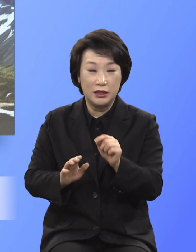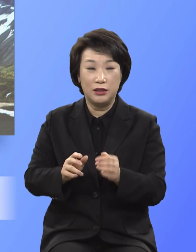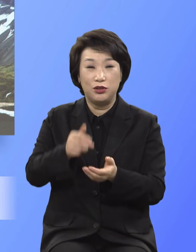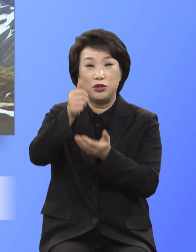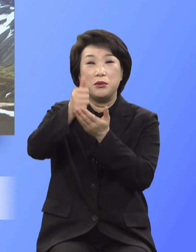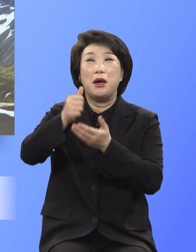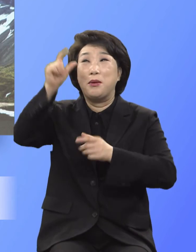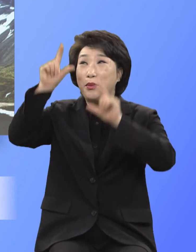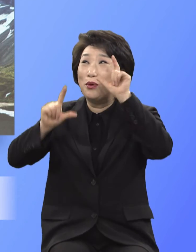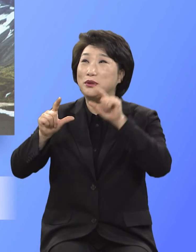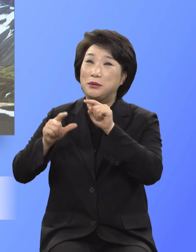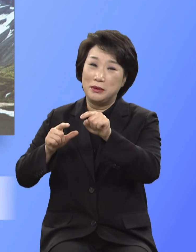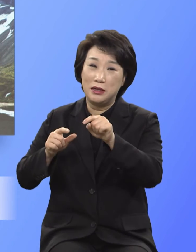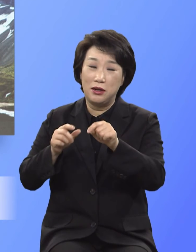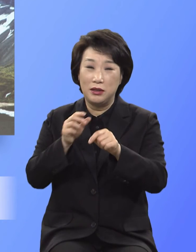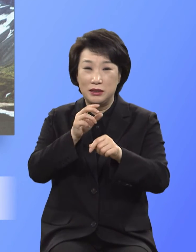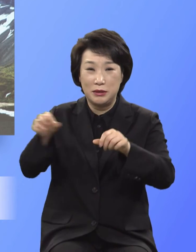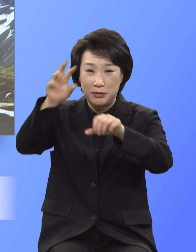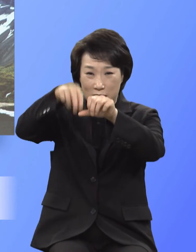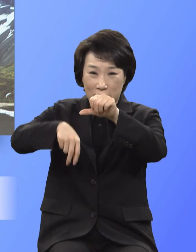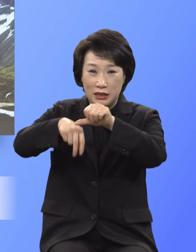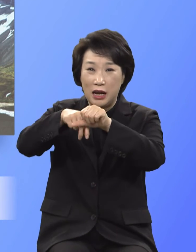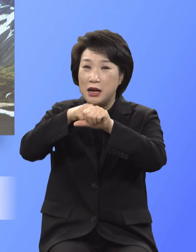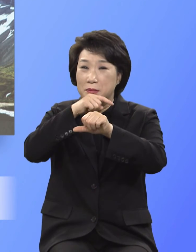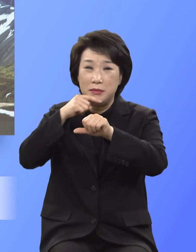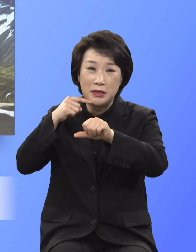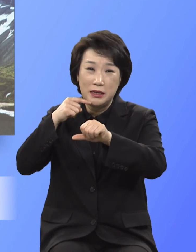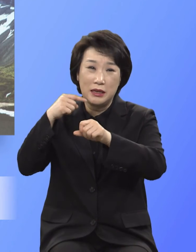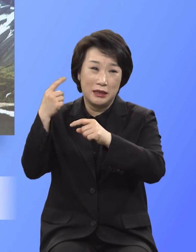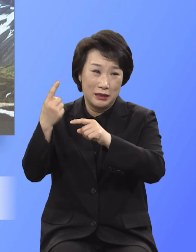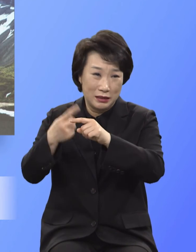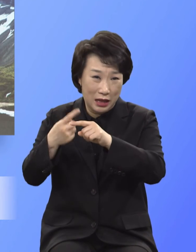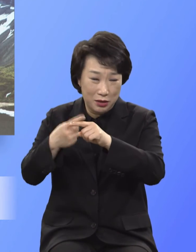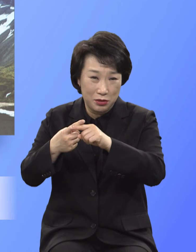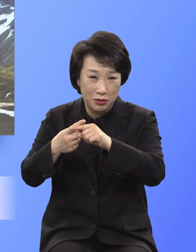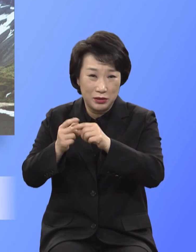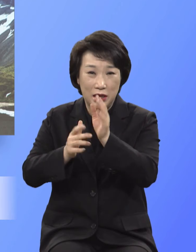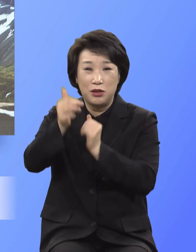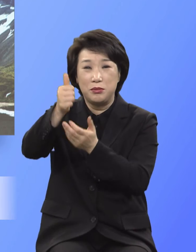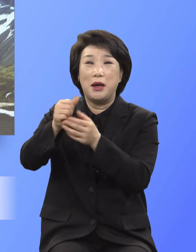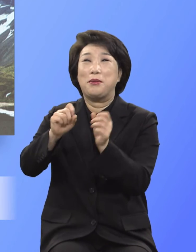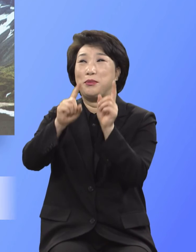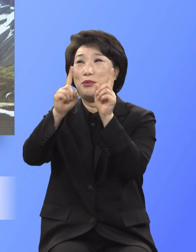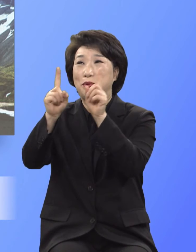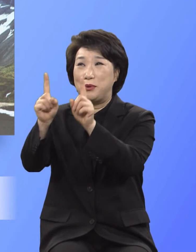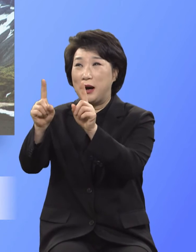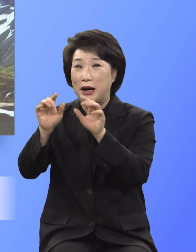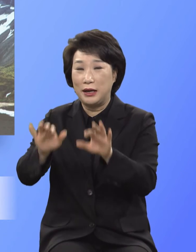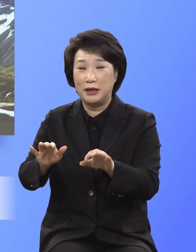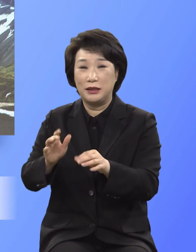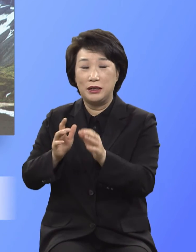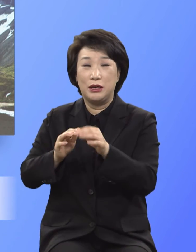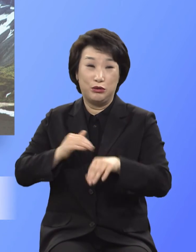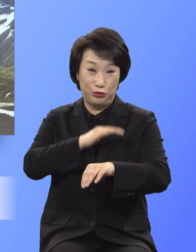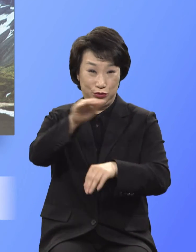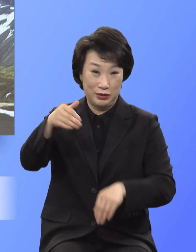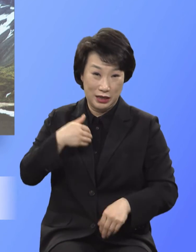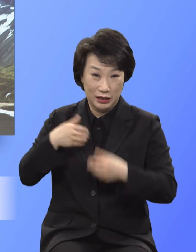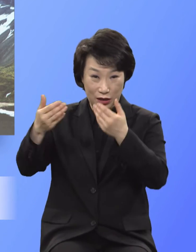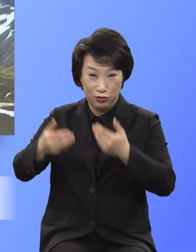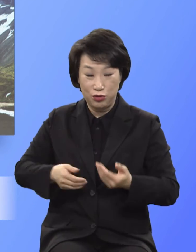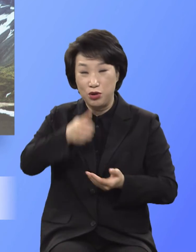그 모습이 십자가에 흘린 피요, 그의 부활이요, 우리에게